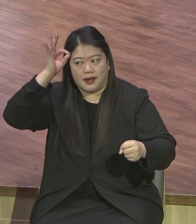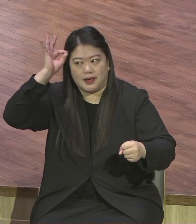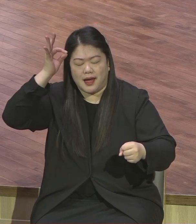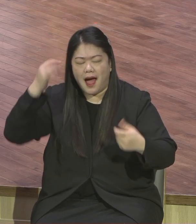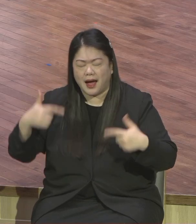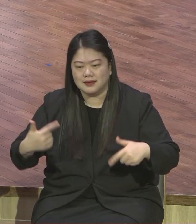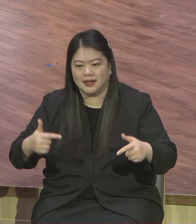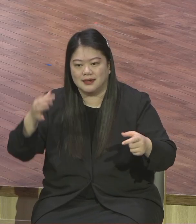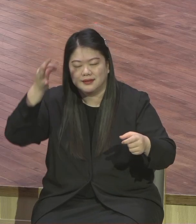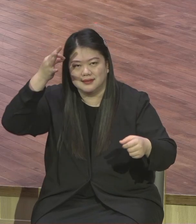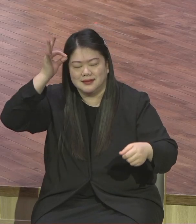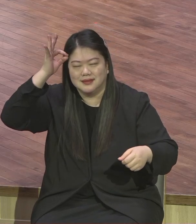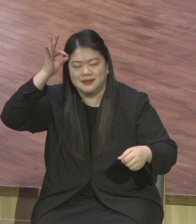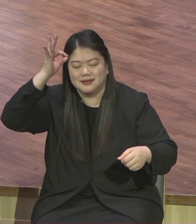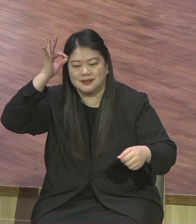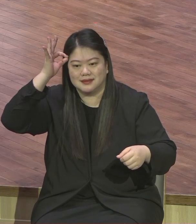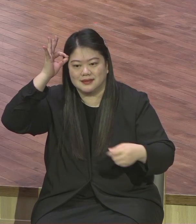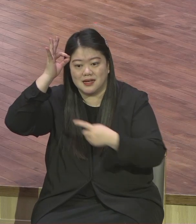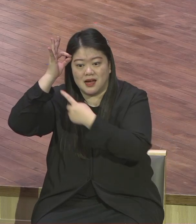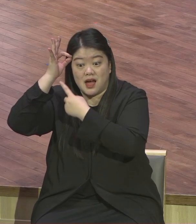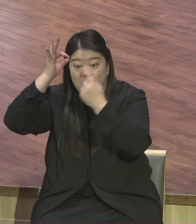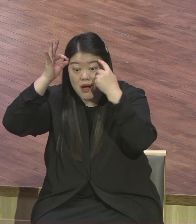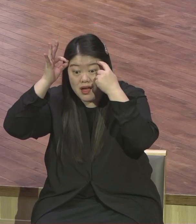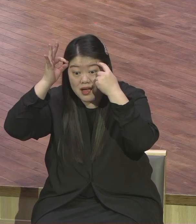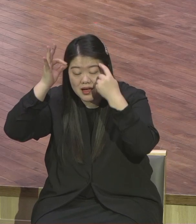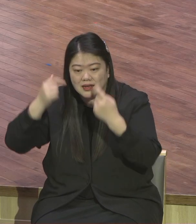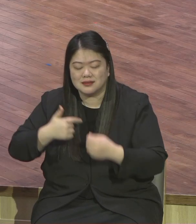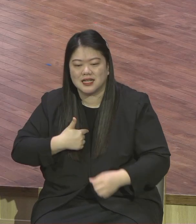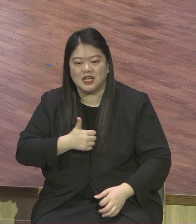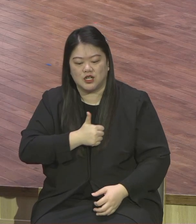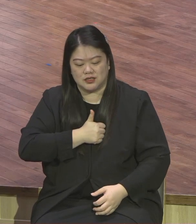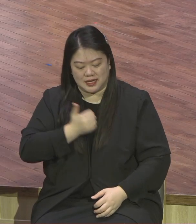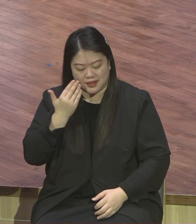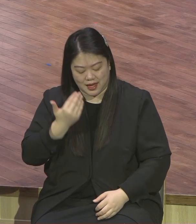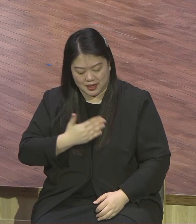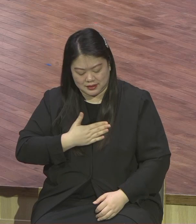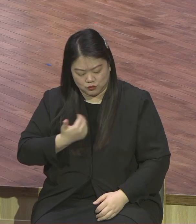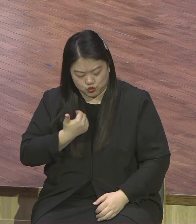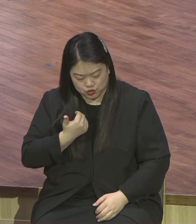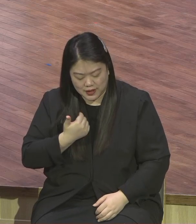언제나 어디로 돌아가야 됩니까? 정체성입니다. 네가 누구냐?